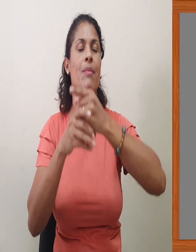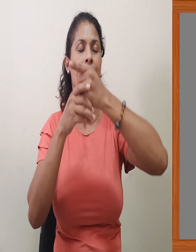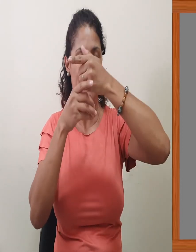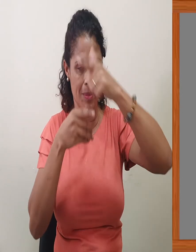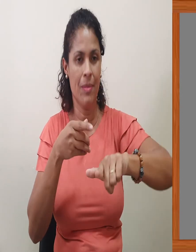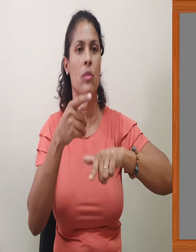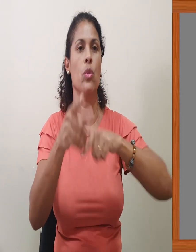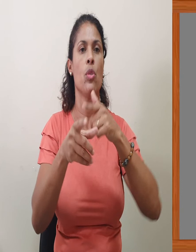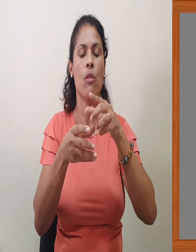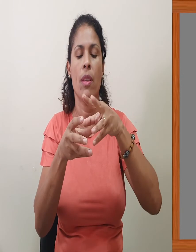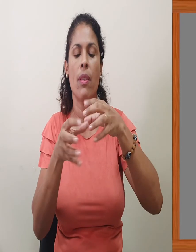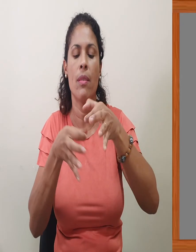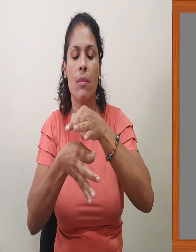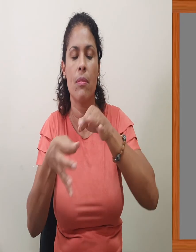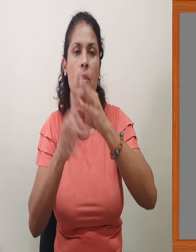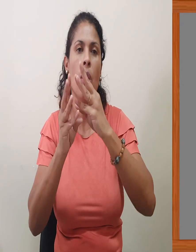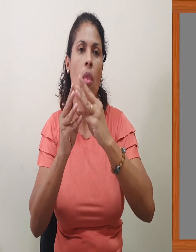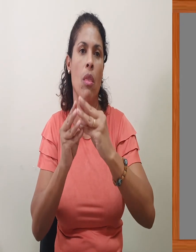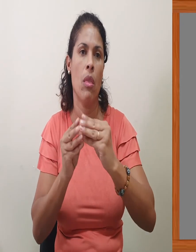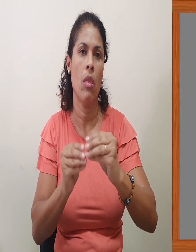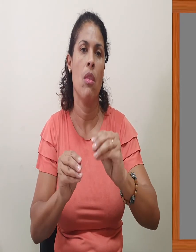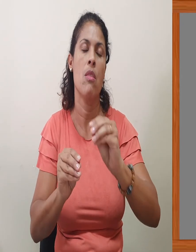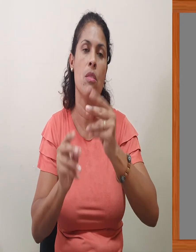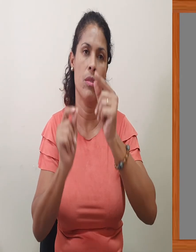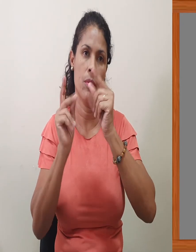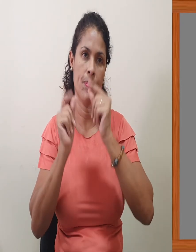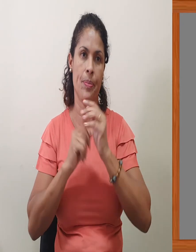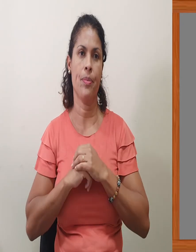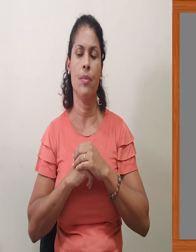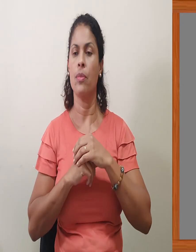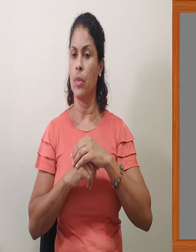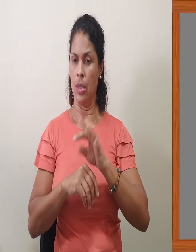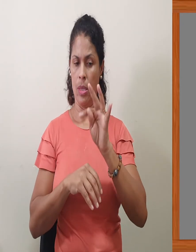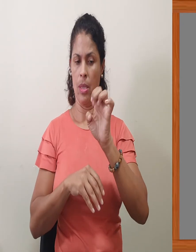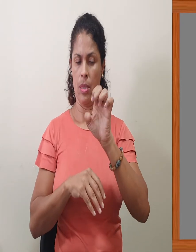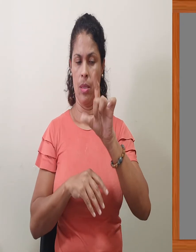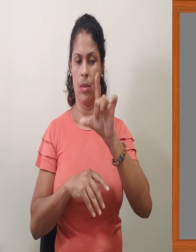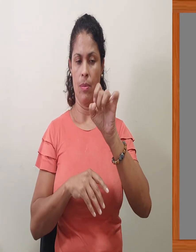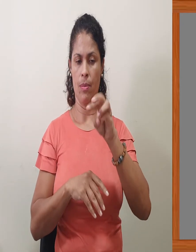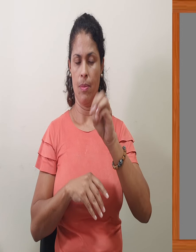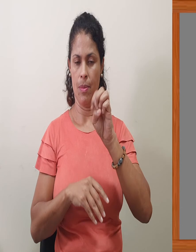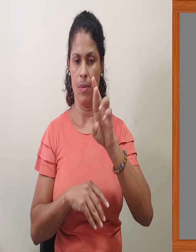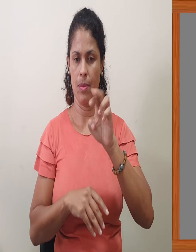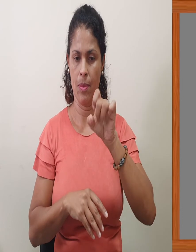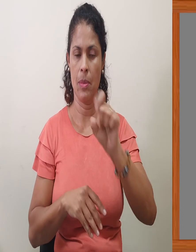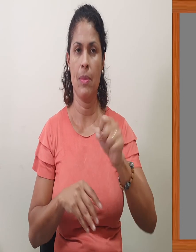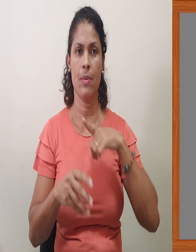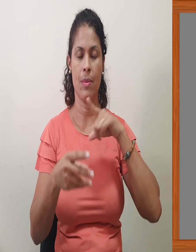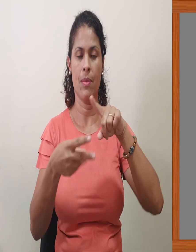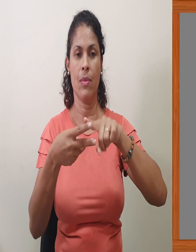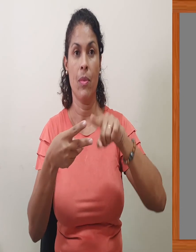cada ciclo de divisão celular, parte do telômero se perde, levando a célula ao seu envelhecimento.